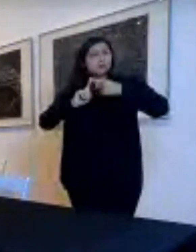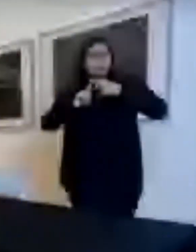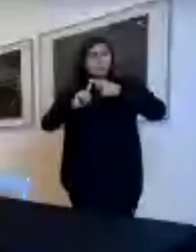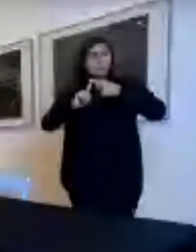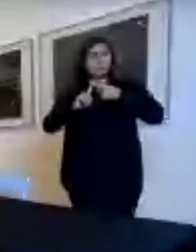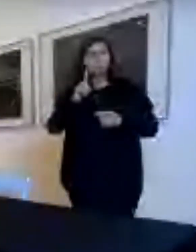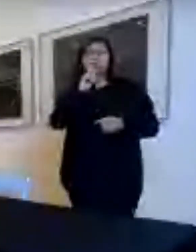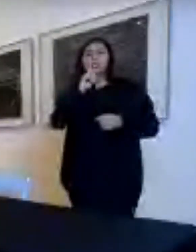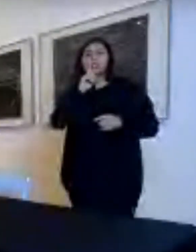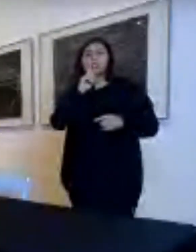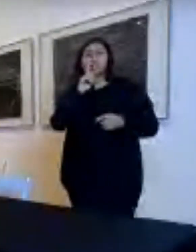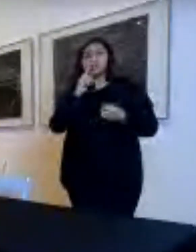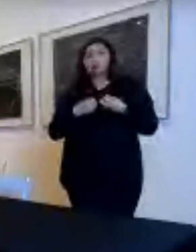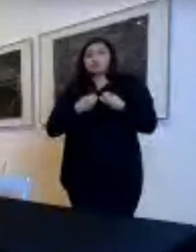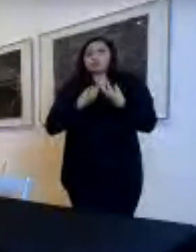sí queremos escuchar.